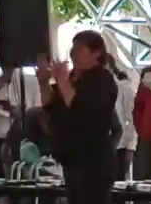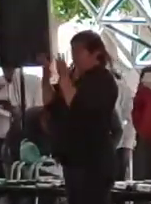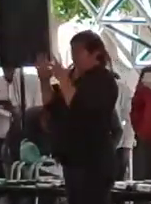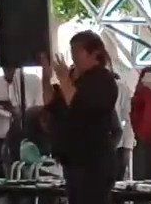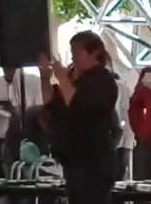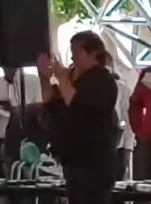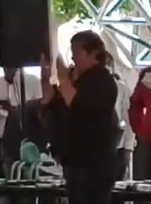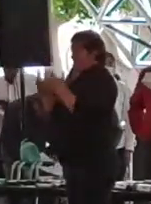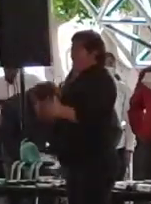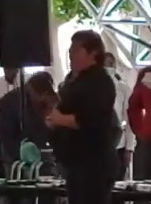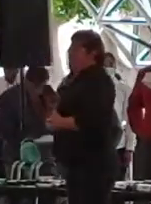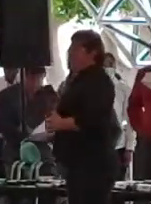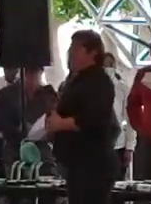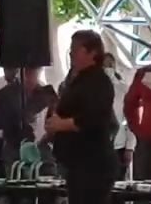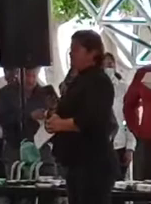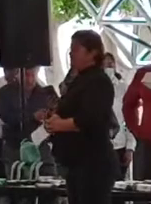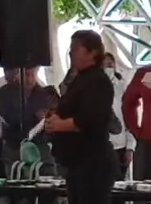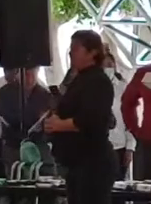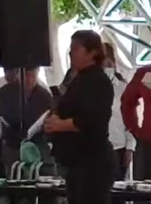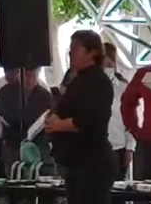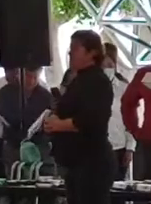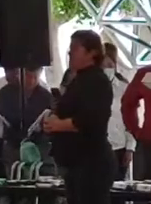El día de hoy tenemos